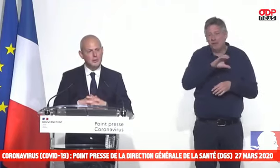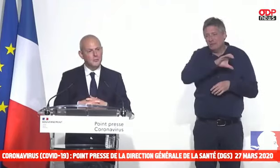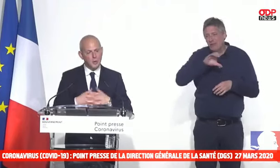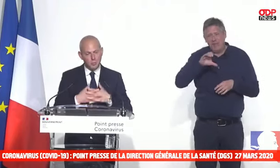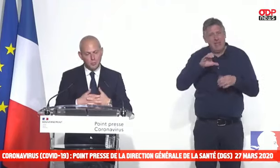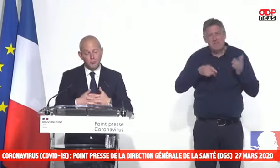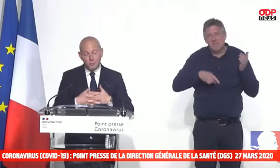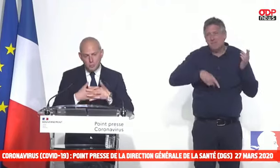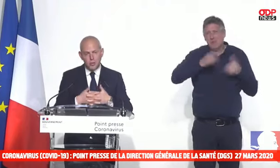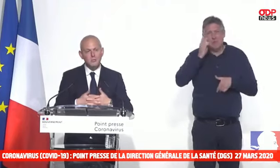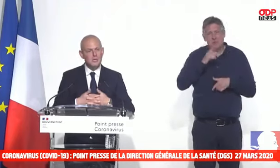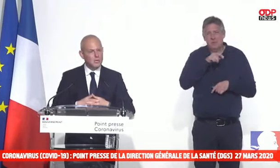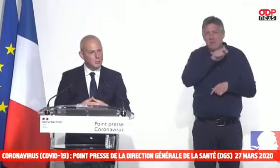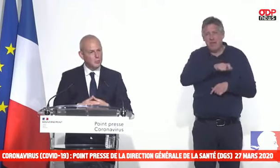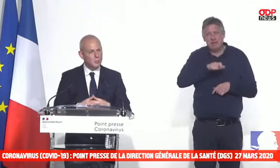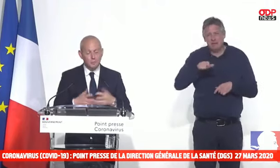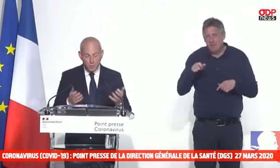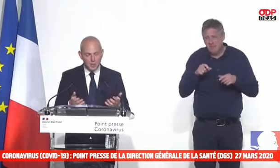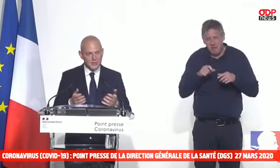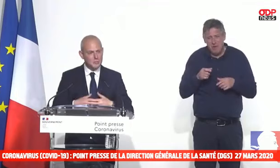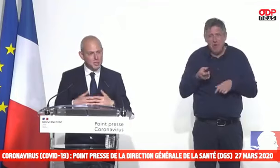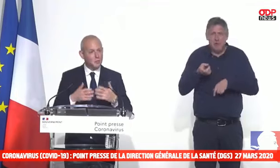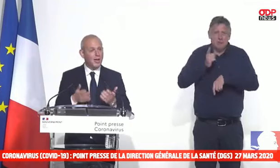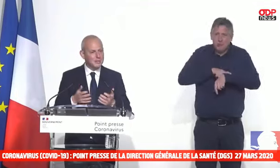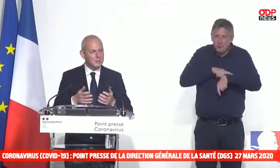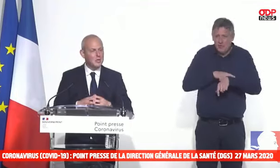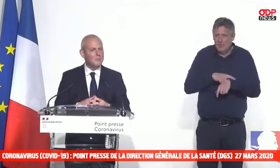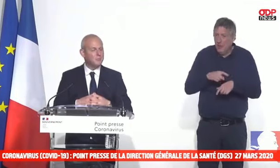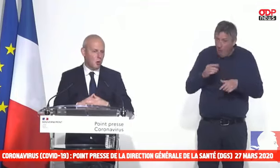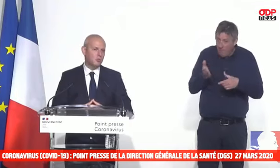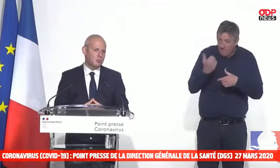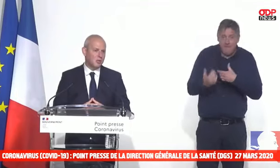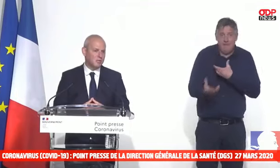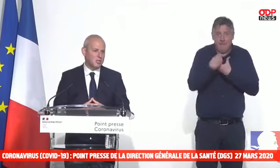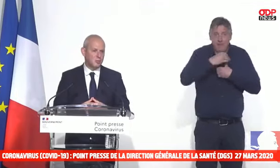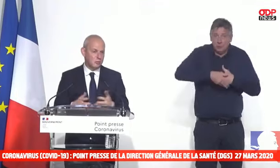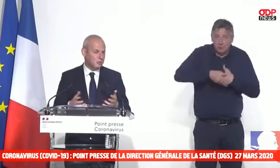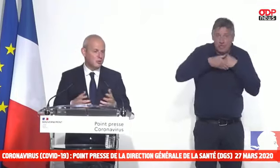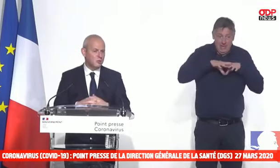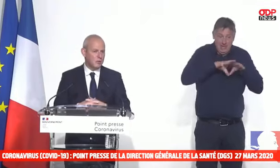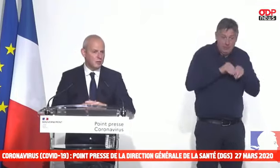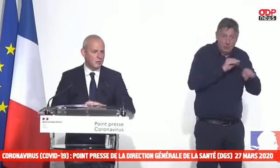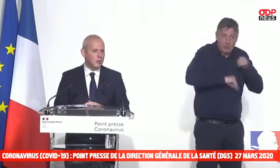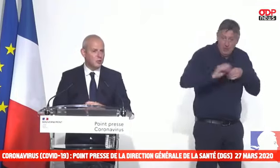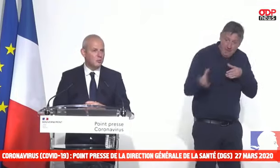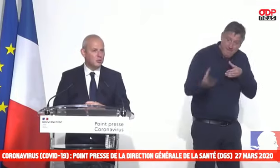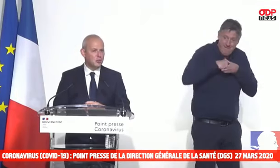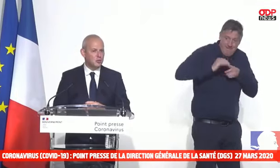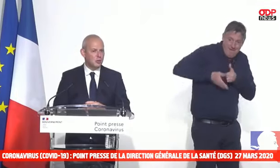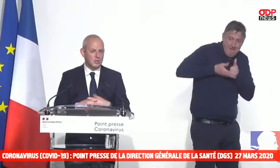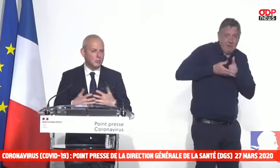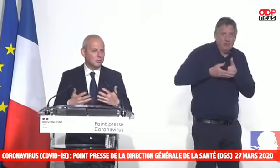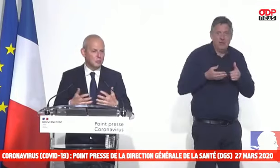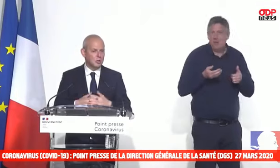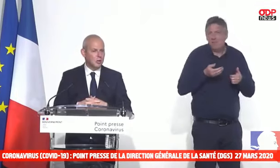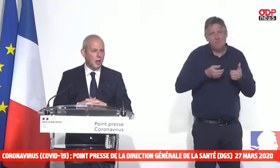ainsi immédiatement prises, immédiatement acceptées, en soutien aux équipes soignantes qui se battent depuis des